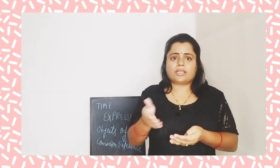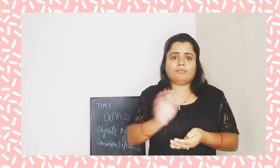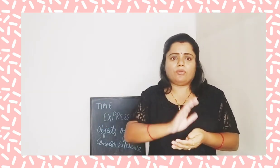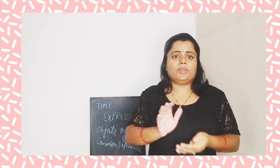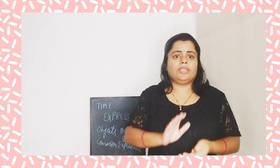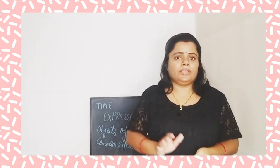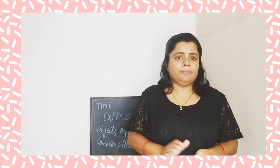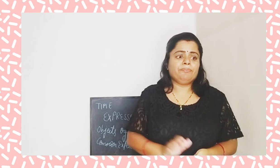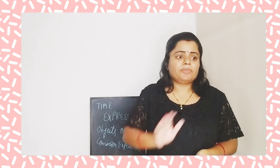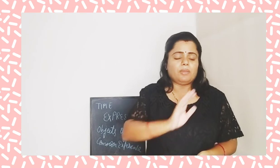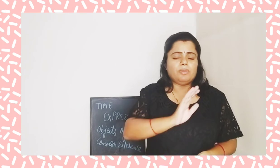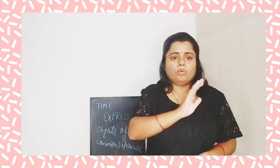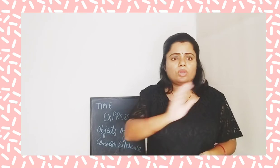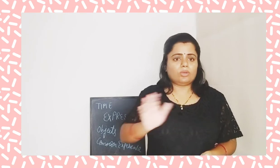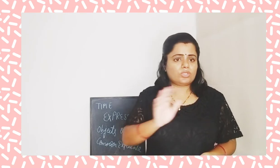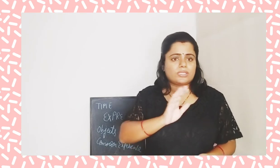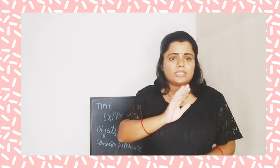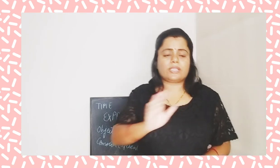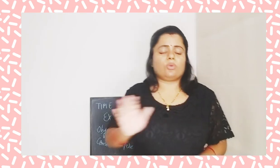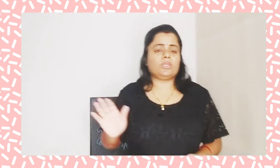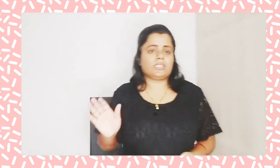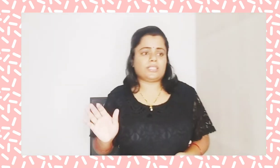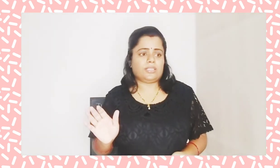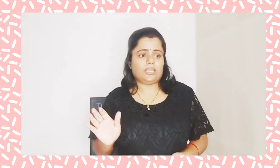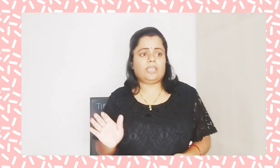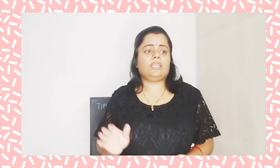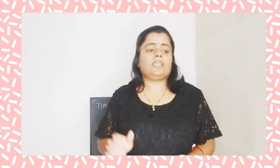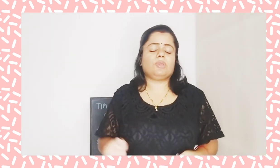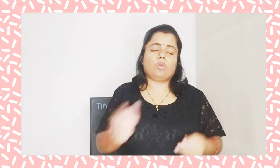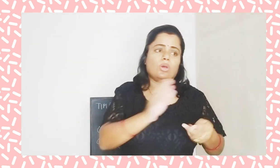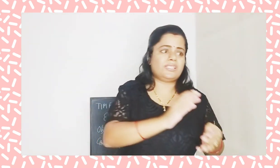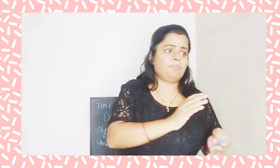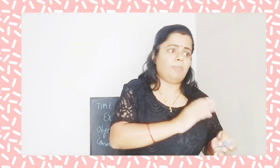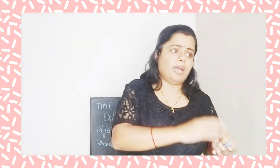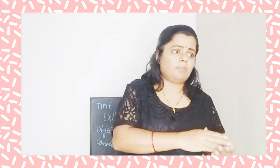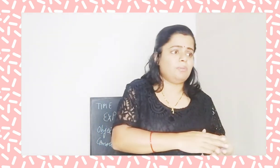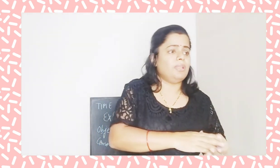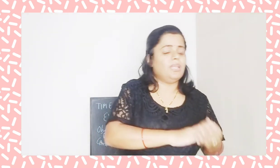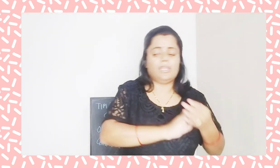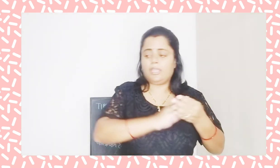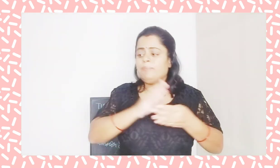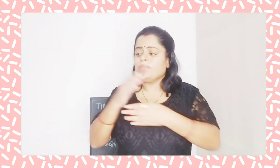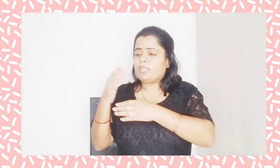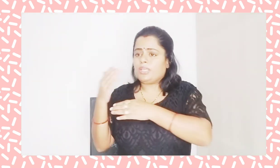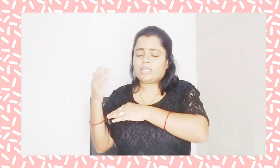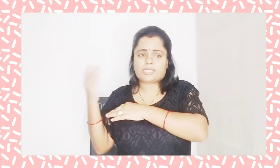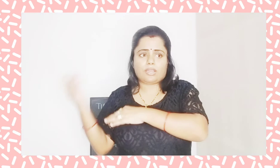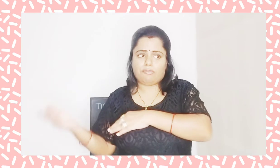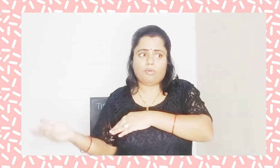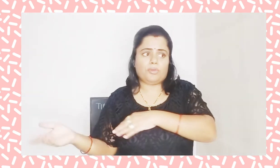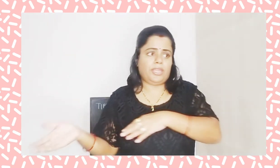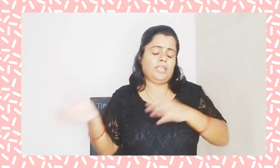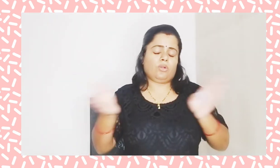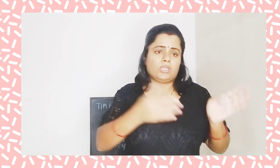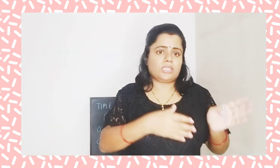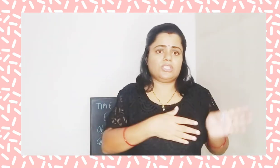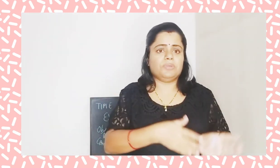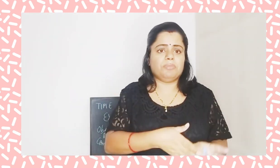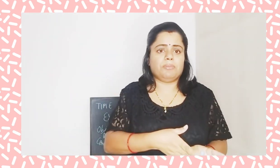फ़ोन. नहीं, हमें वो उस चीज़ से कोई कंसर्न नहीं है कि हमें कौन से पार्क में मिलना है या किसका फ़ोन है या कौन से जिम में मिलना